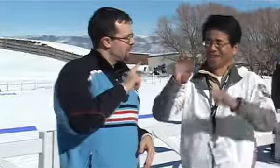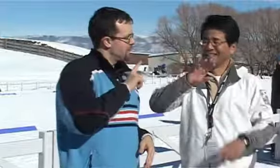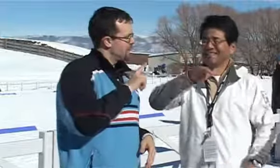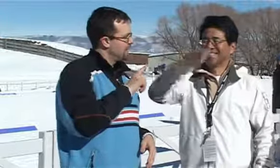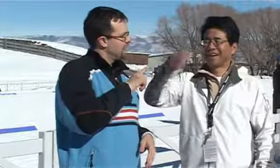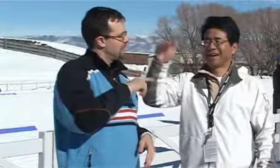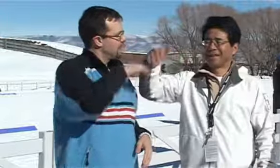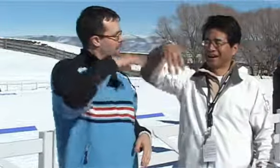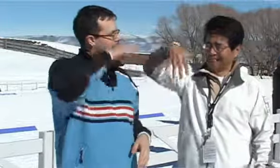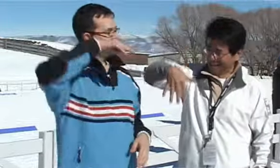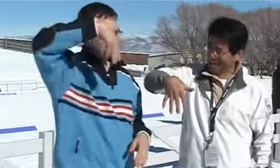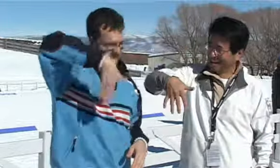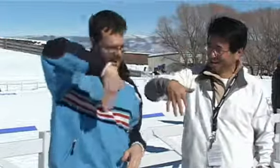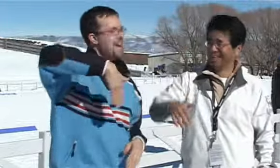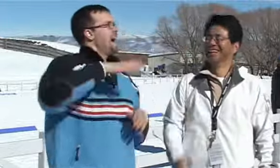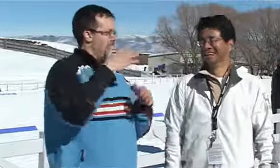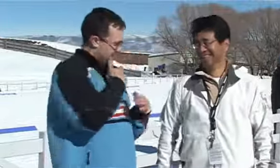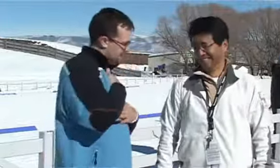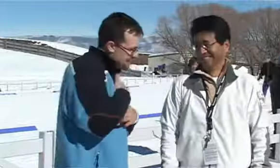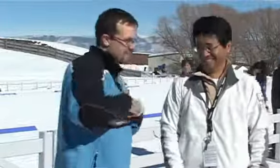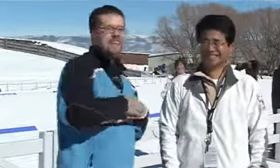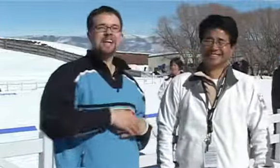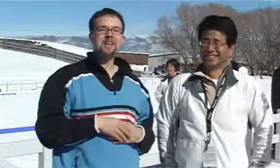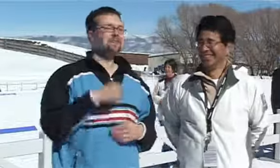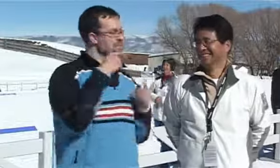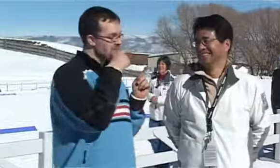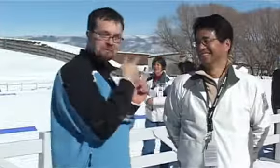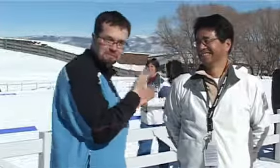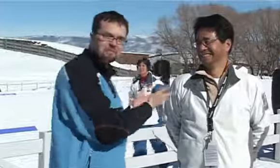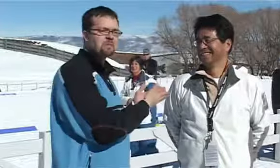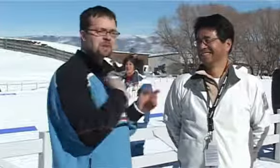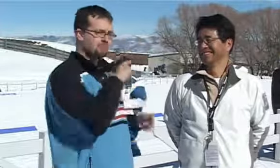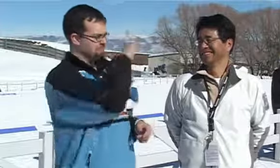Wie gebärdet sich das? Japan, so, okay, vielen Dank.